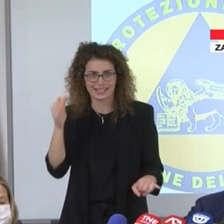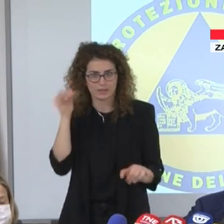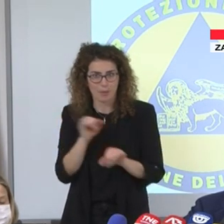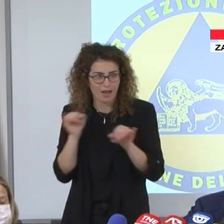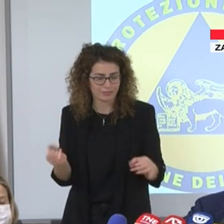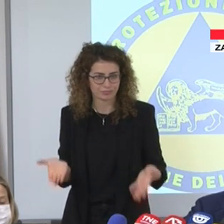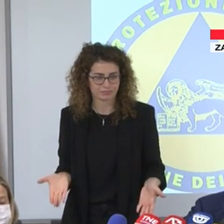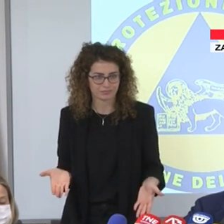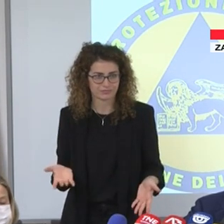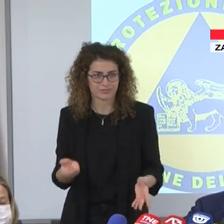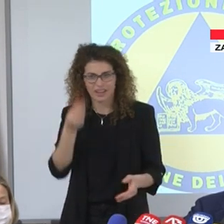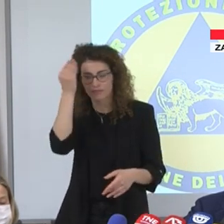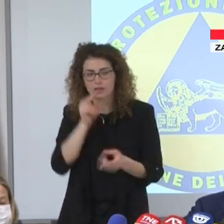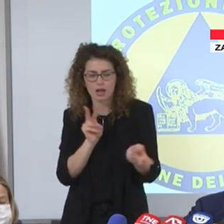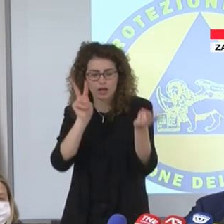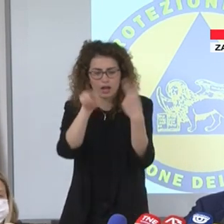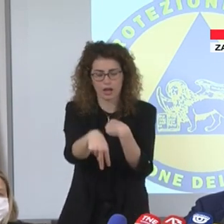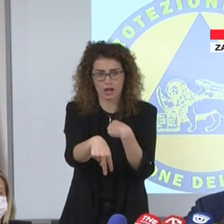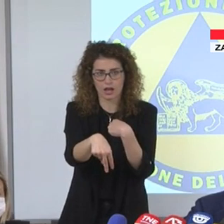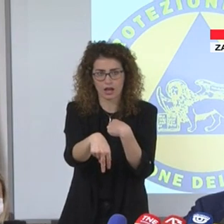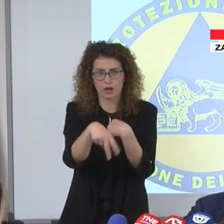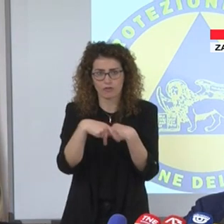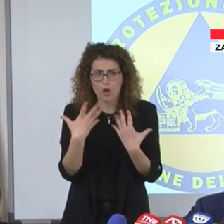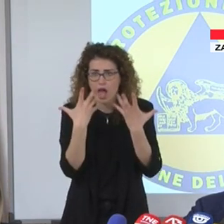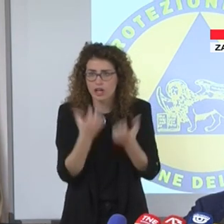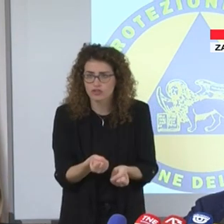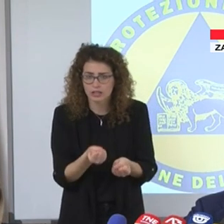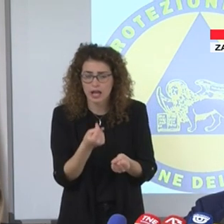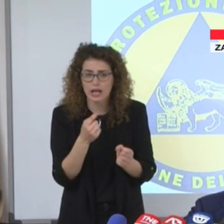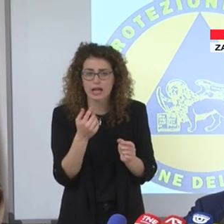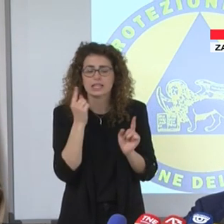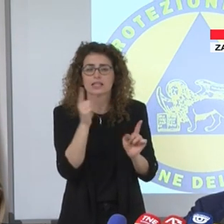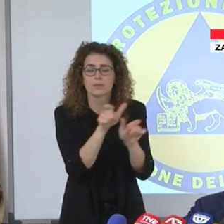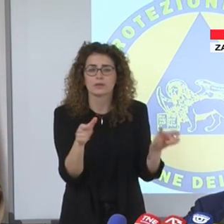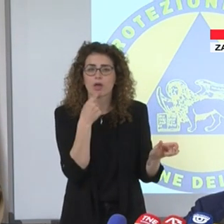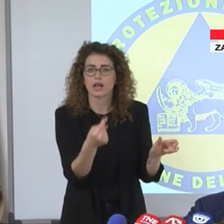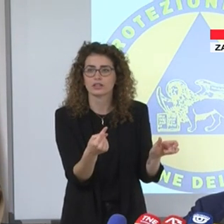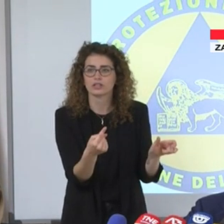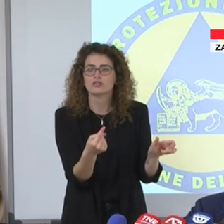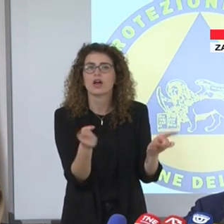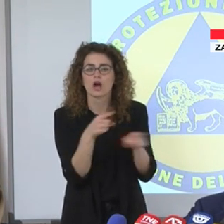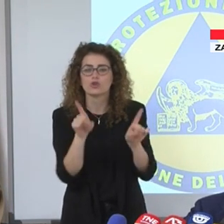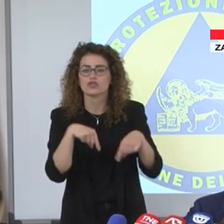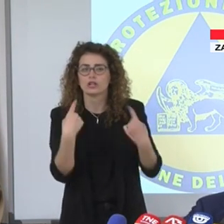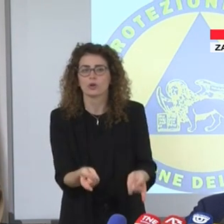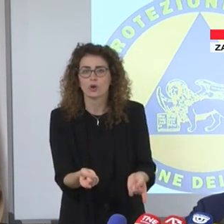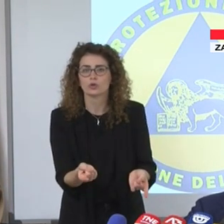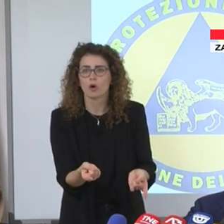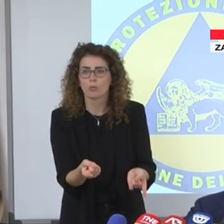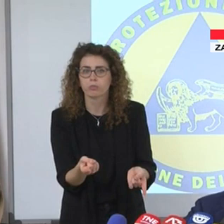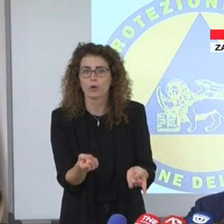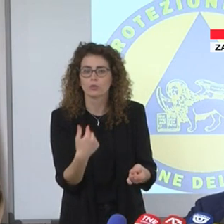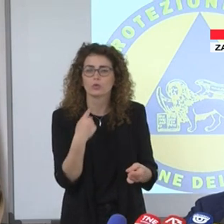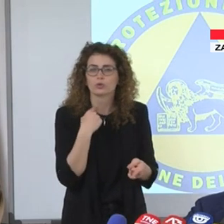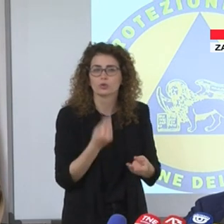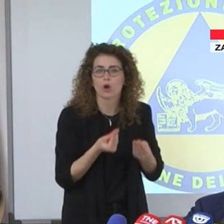posto mio avreste accettato che qualcuno dica che tu offrivi le troie nei post concerti in un posto dove di fatto non lavoravi, dove di fatto